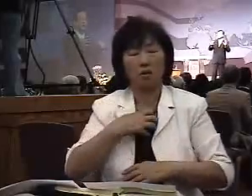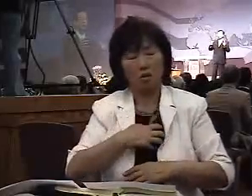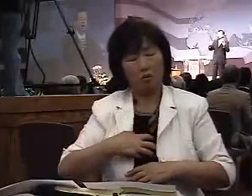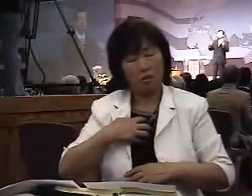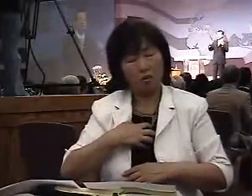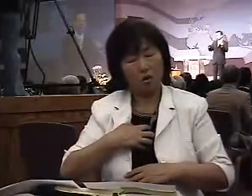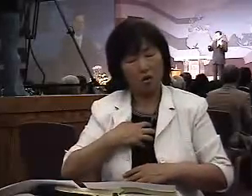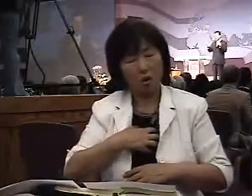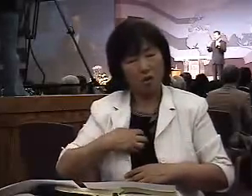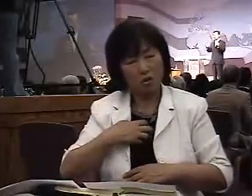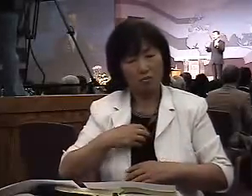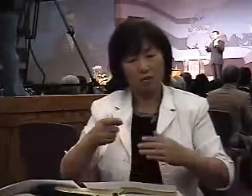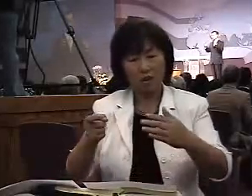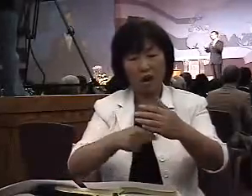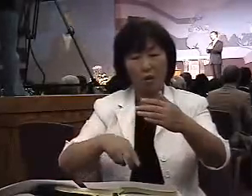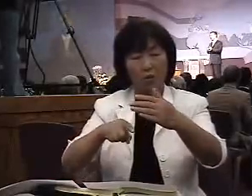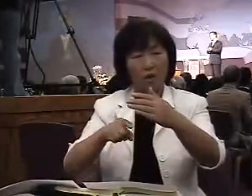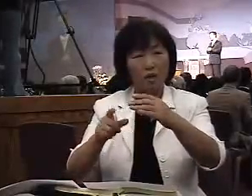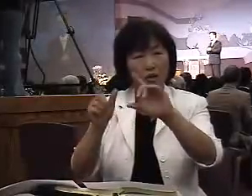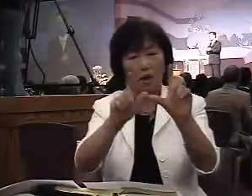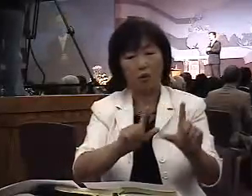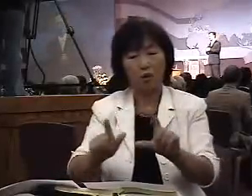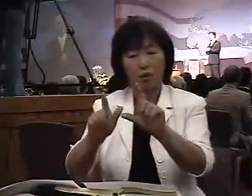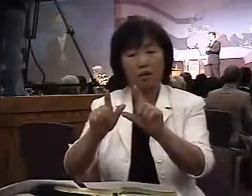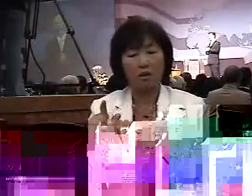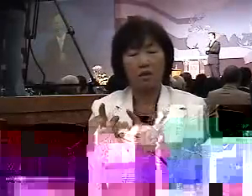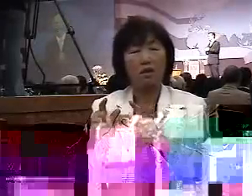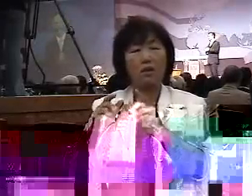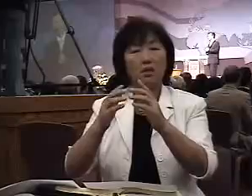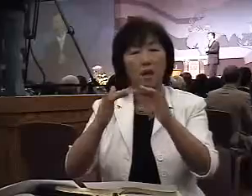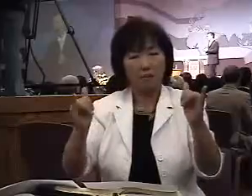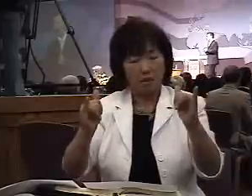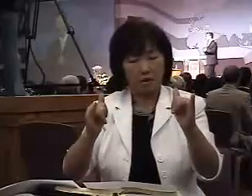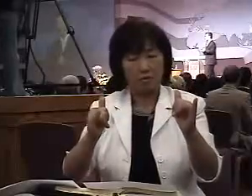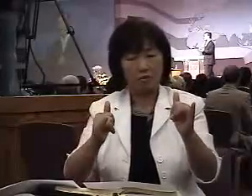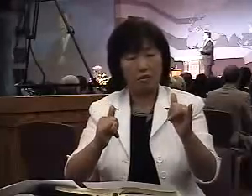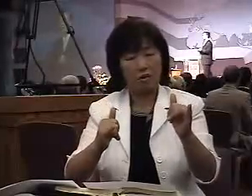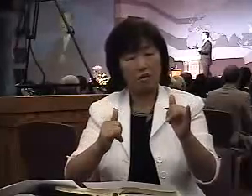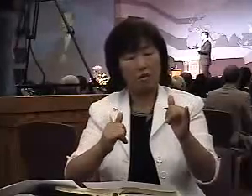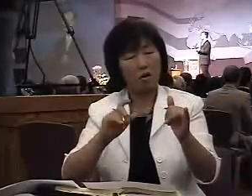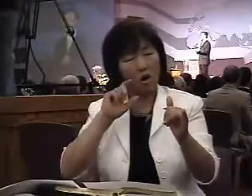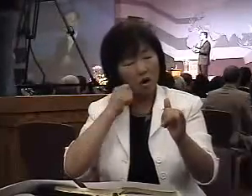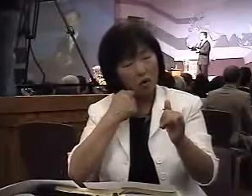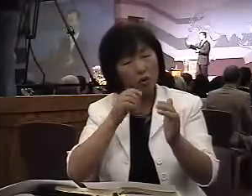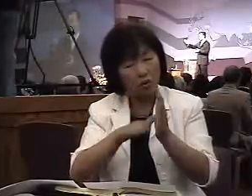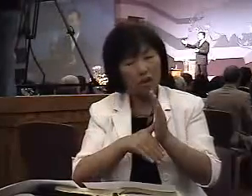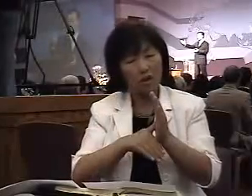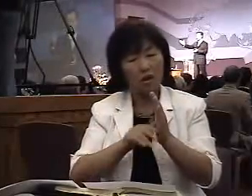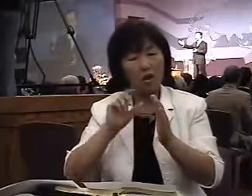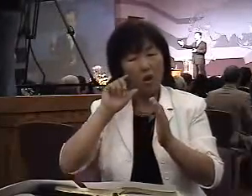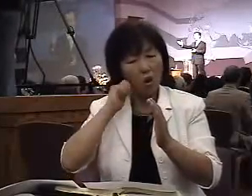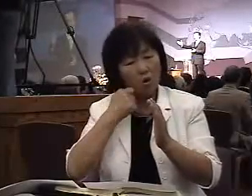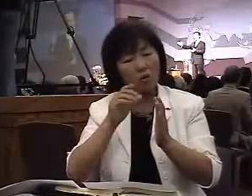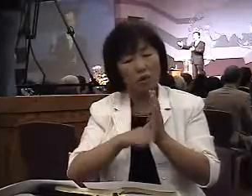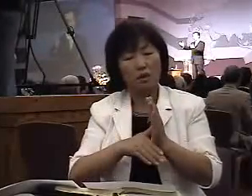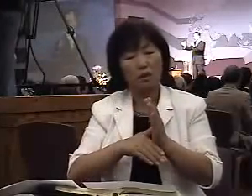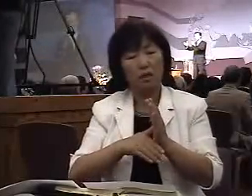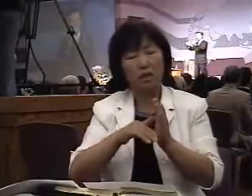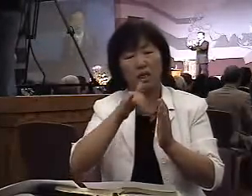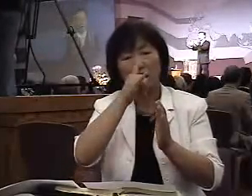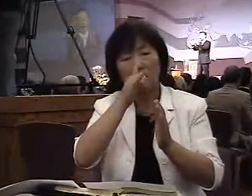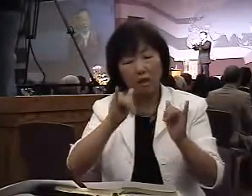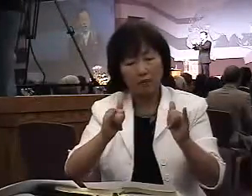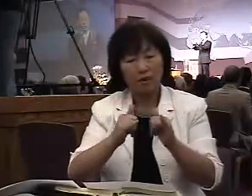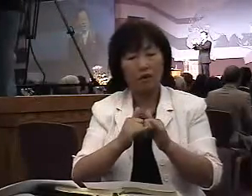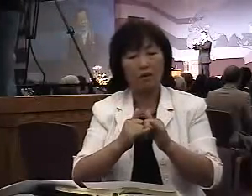염려와 근심 가운데 살고 있는 자들에게 주신 말씀입니다. 어려울 때, 어려운 상황에 처해 있는 사람들에게 주신 거예요.